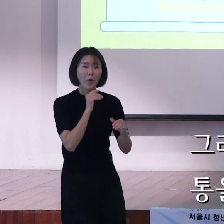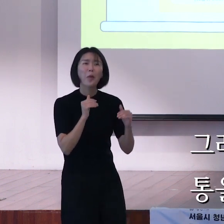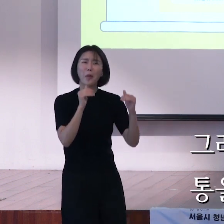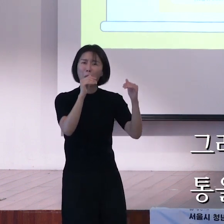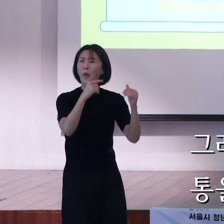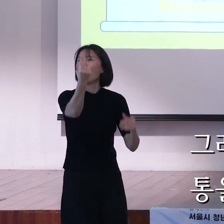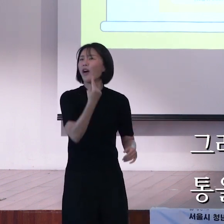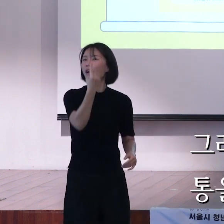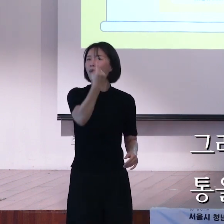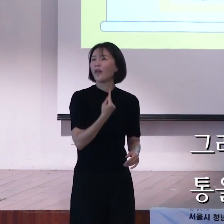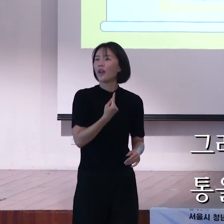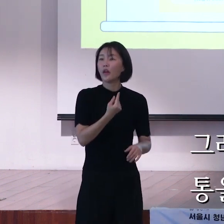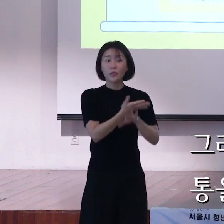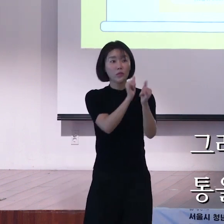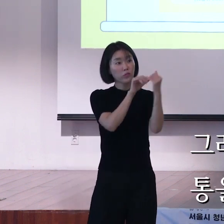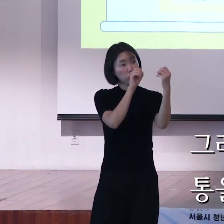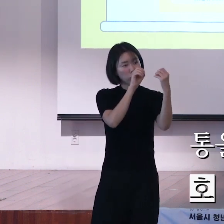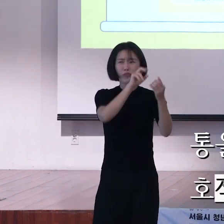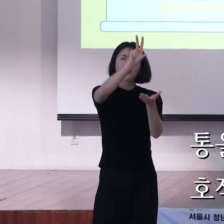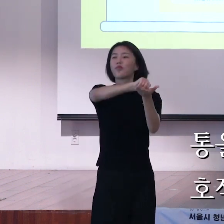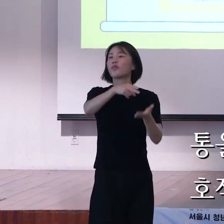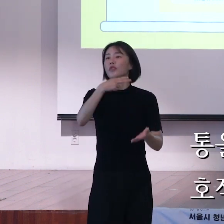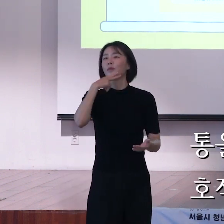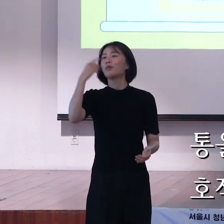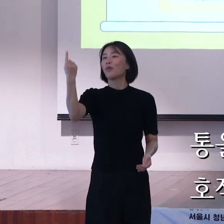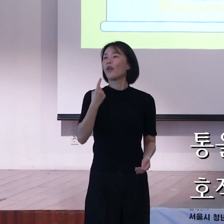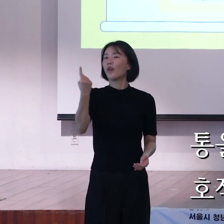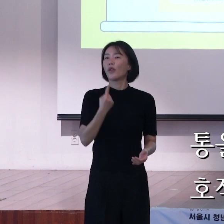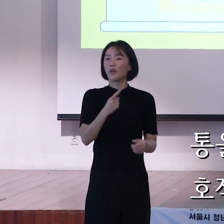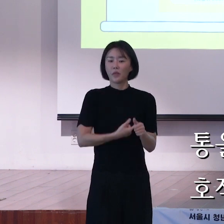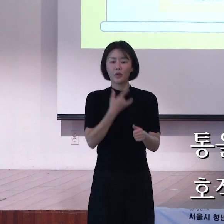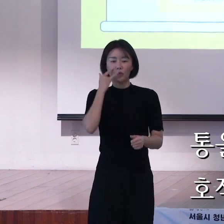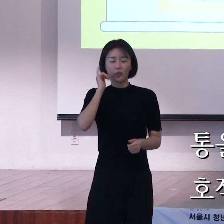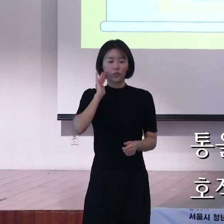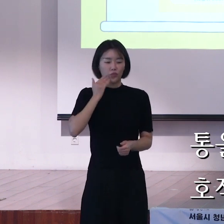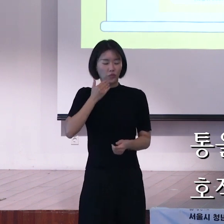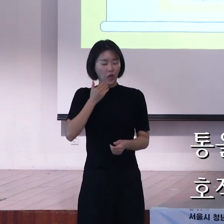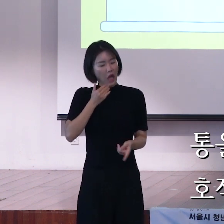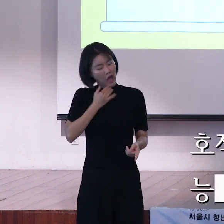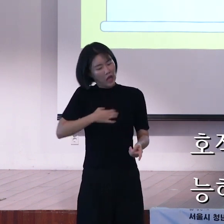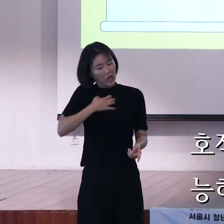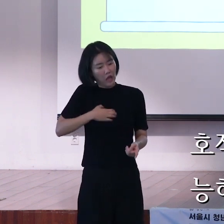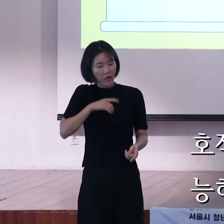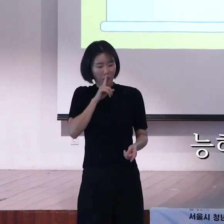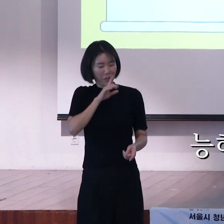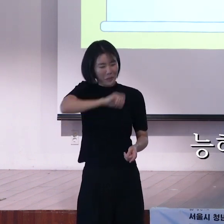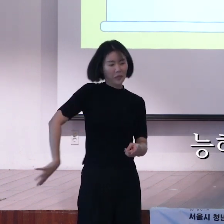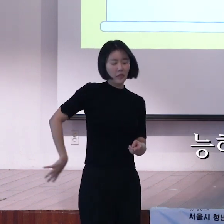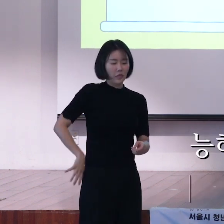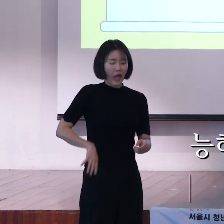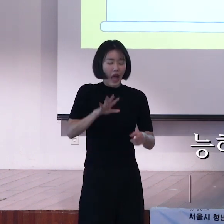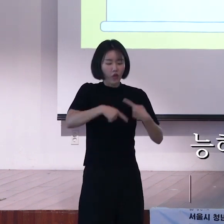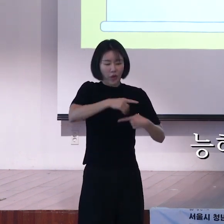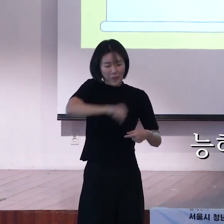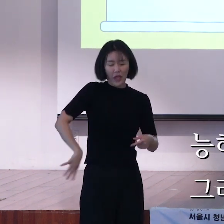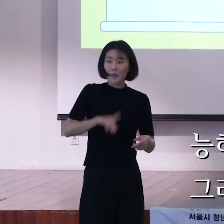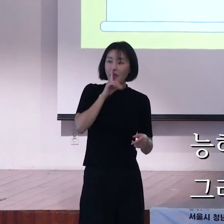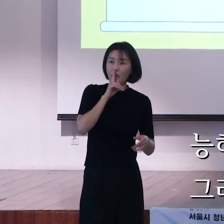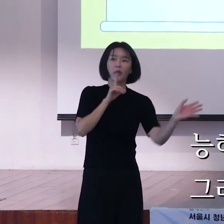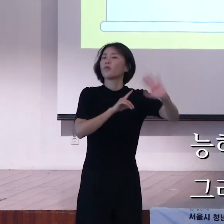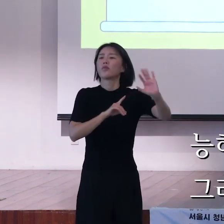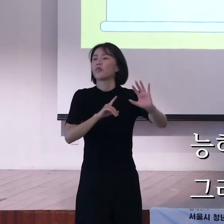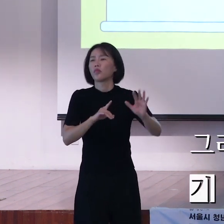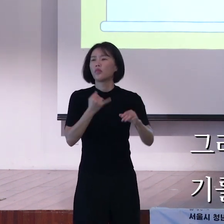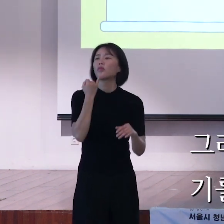그리고 정서적인 상호작용을 하면 저는 모두 다 가능하다고 봅니다. 그리고 여기서 제